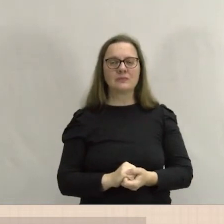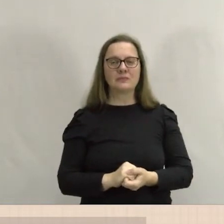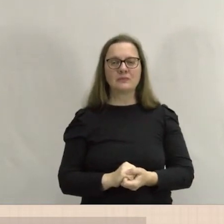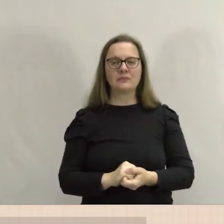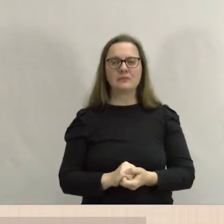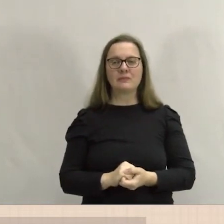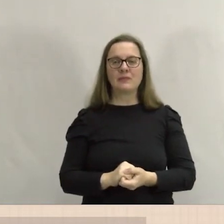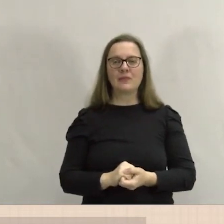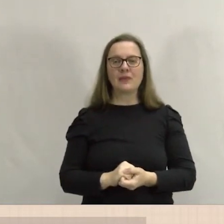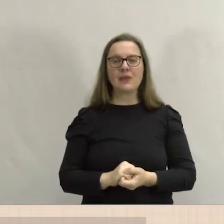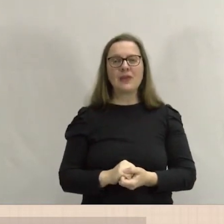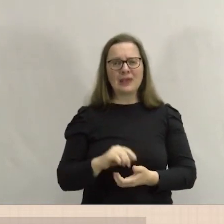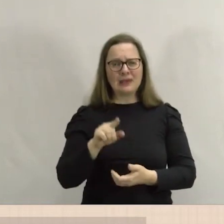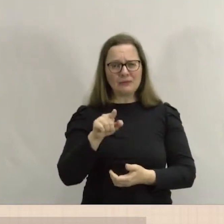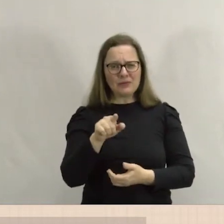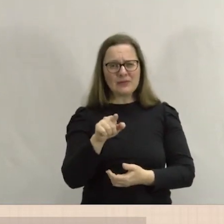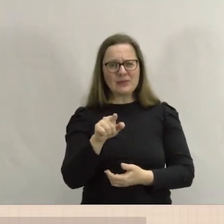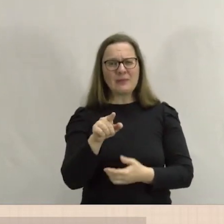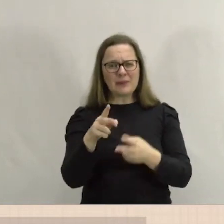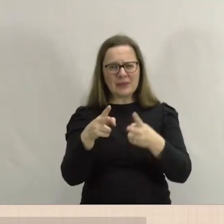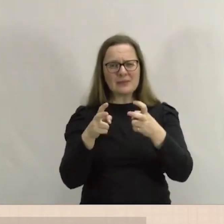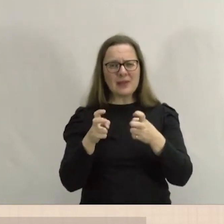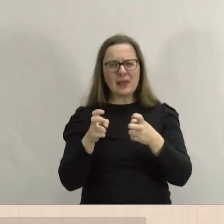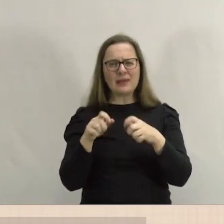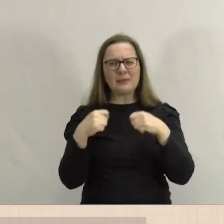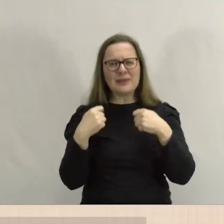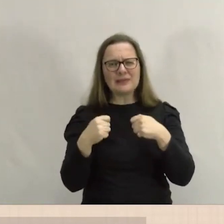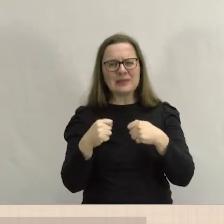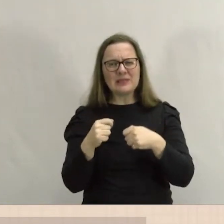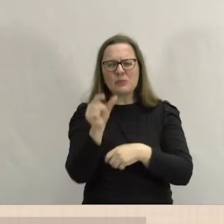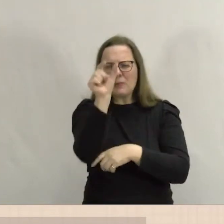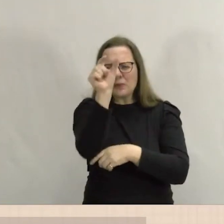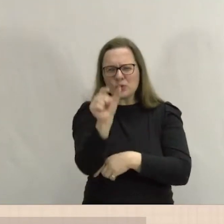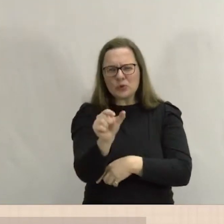é alguém que Deus usa para falar para você.